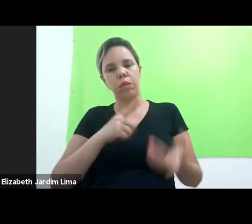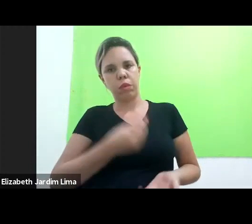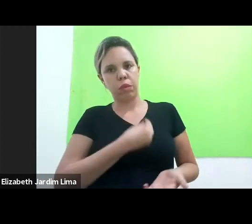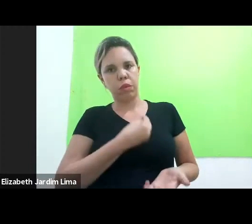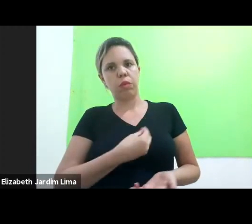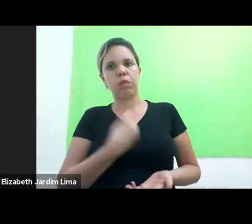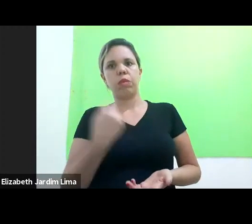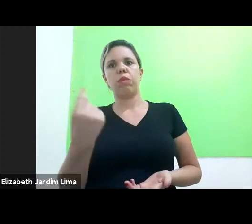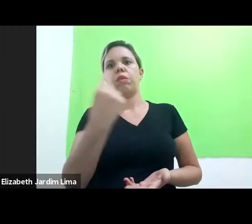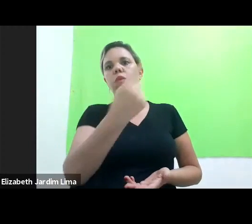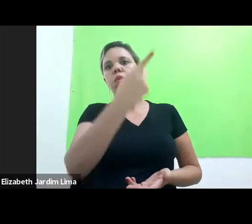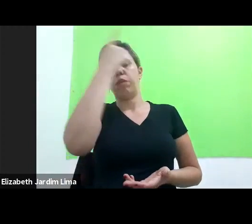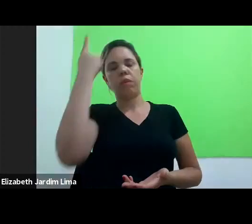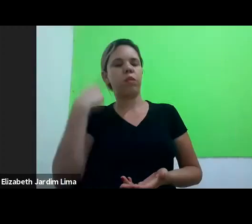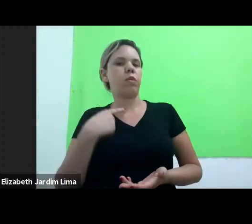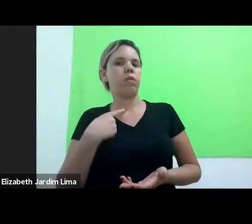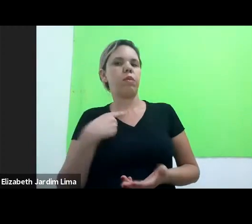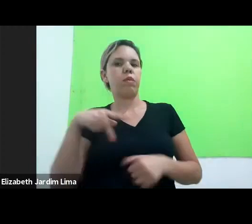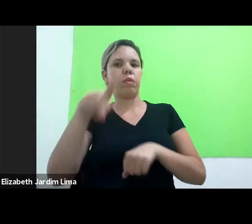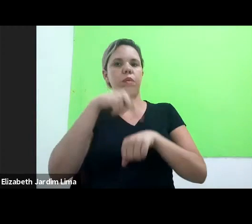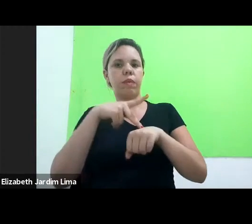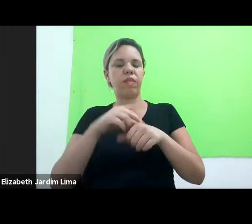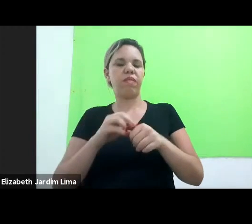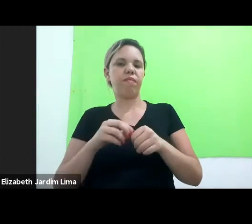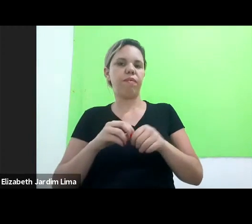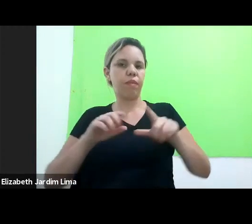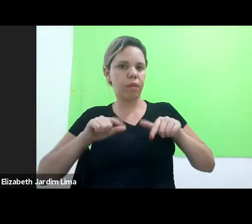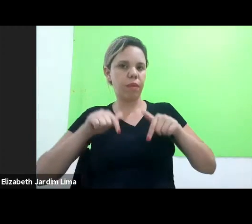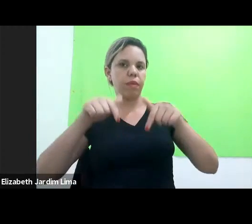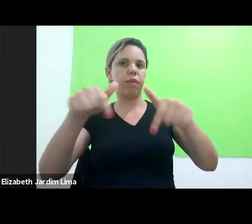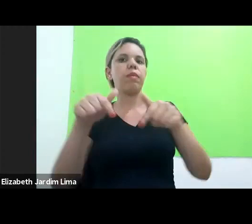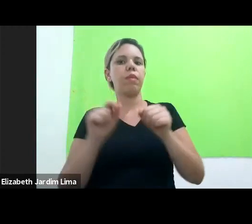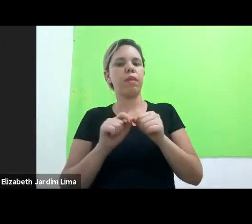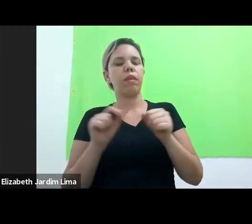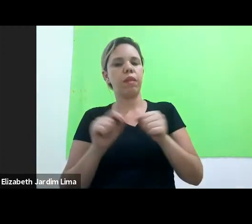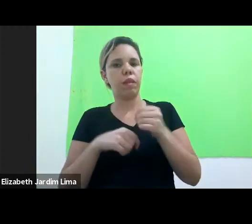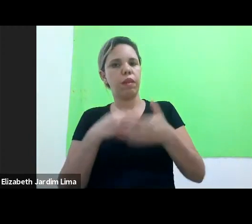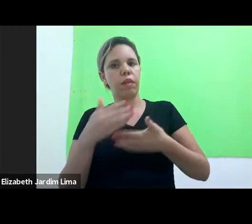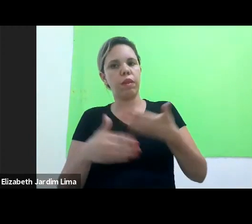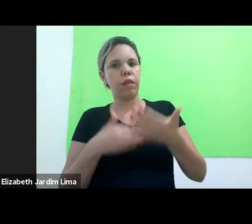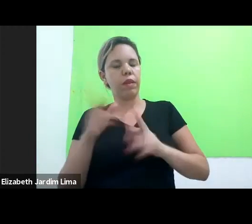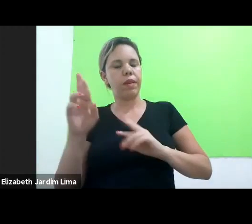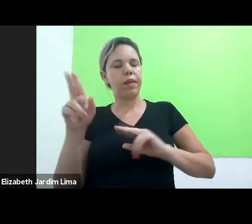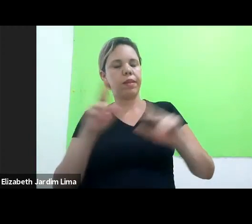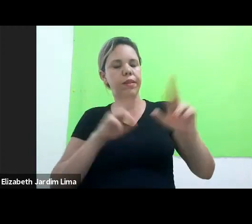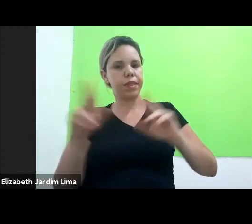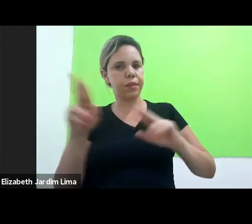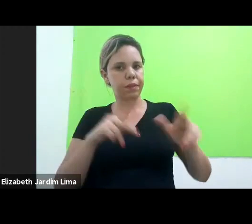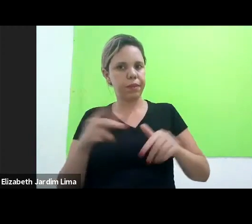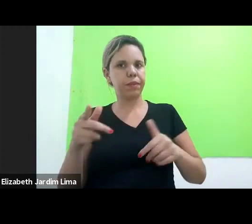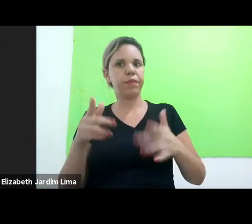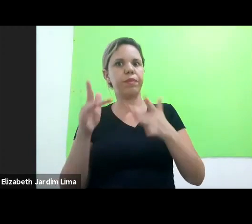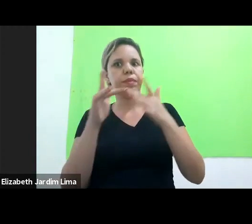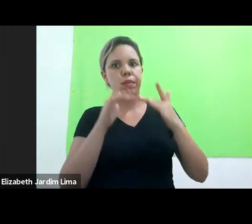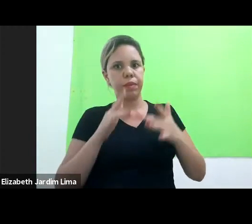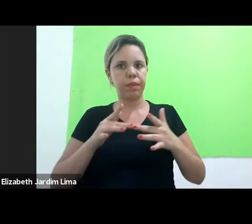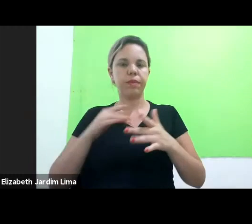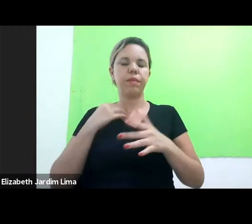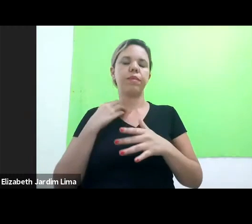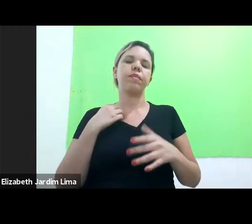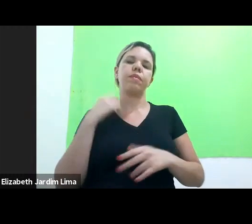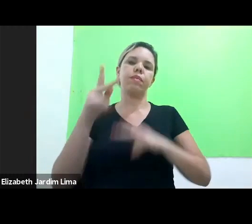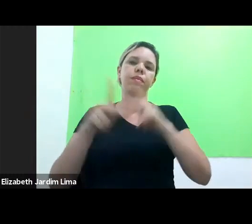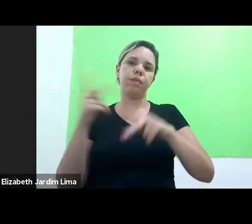cada povo indígena desse país enfrentou um processo diferente de contato com o colonizador,